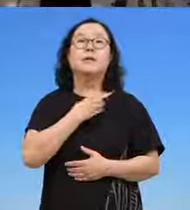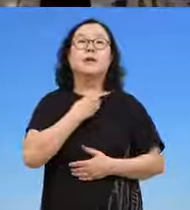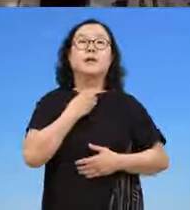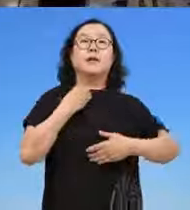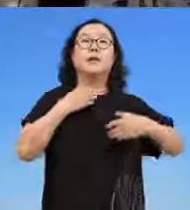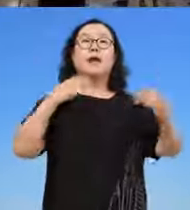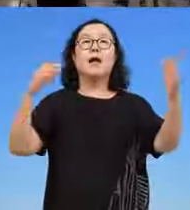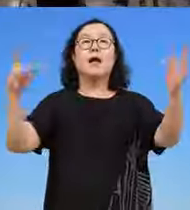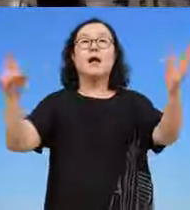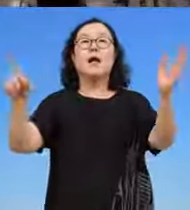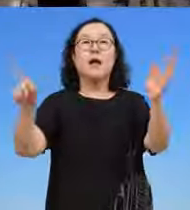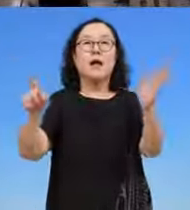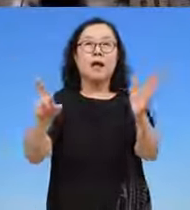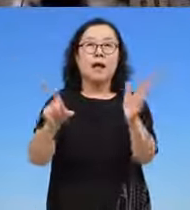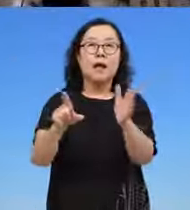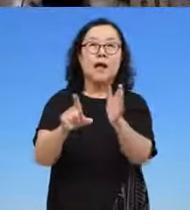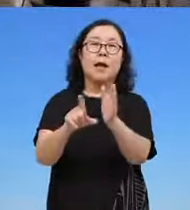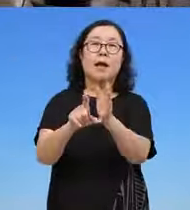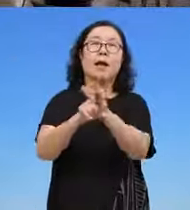믿네.